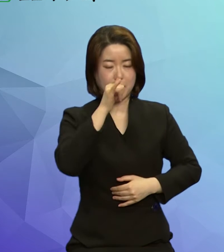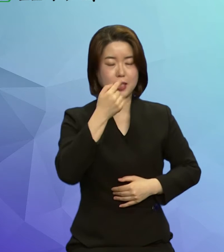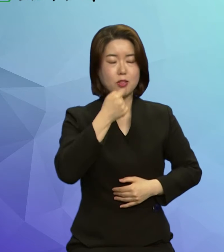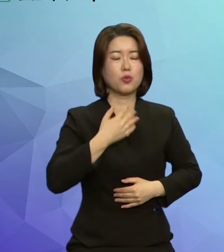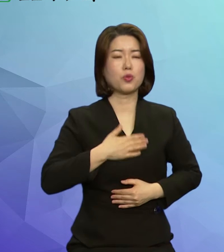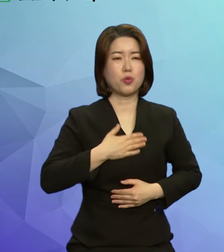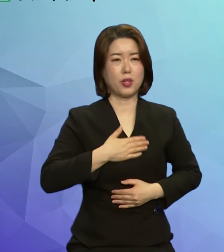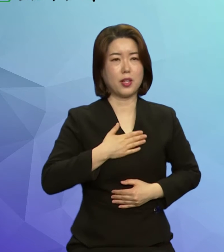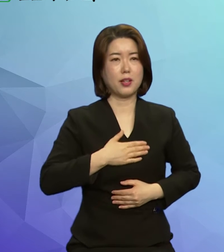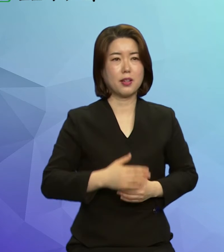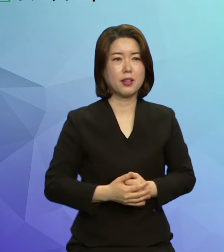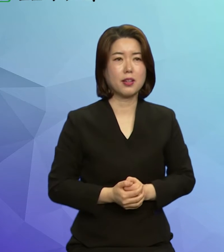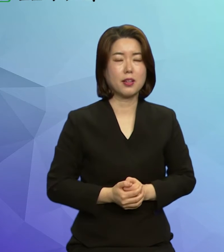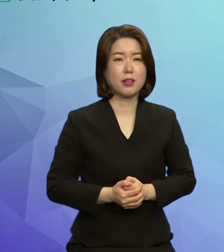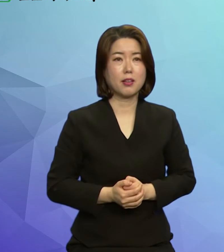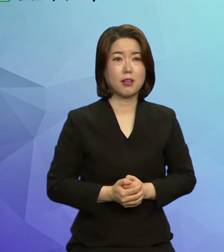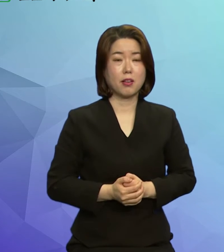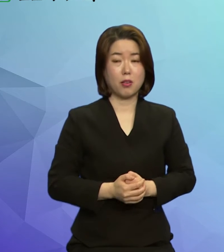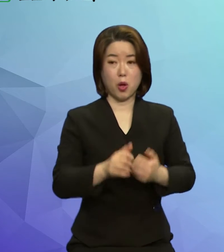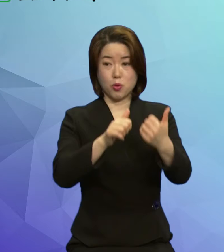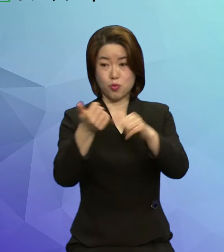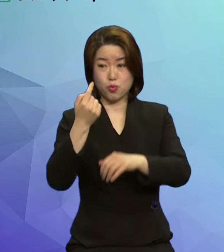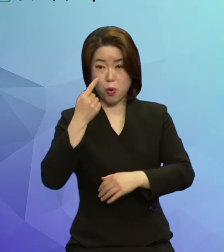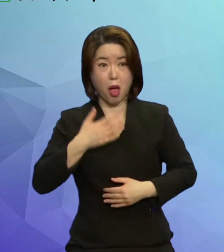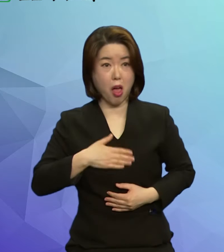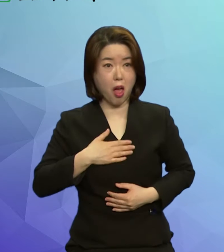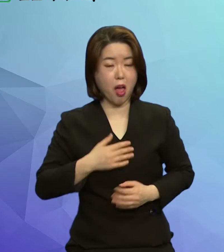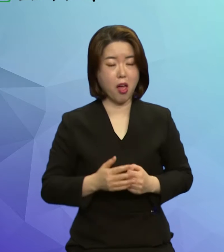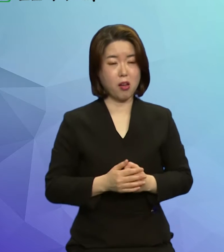압니다. 아니, 죽어봐야